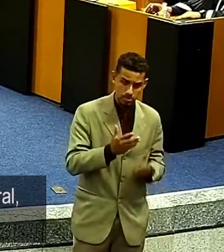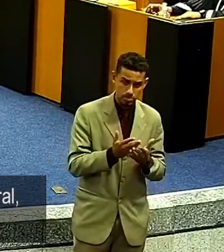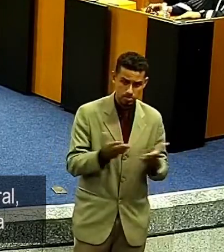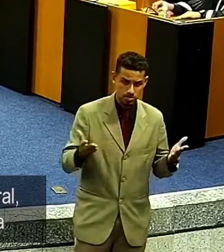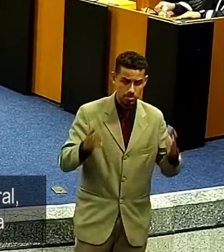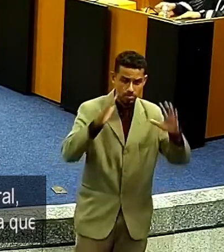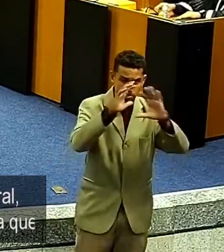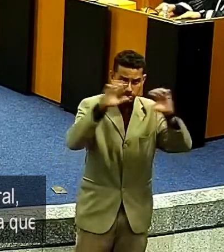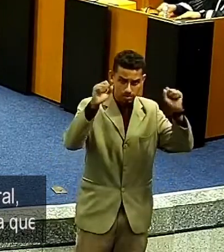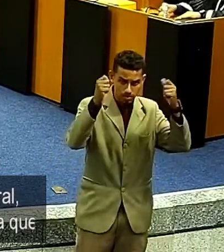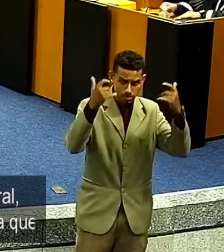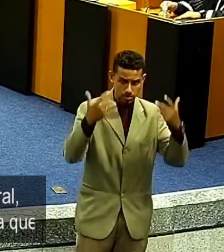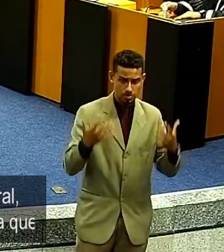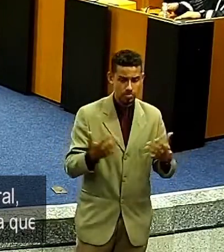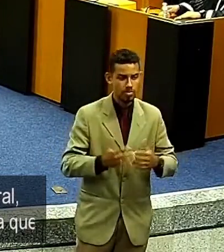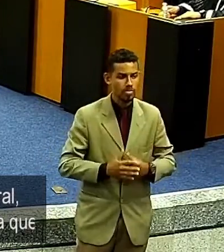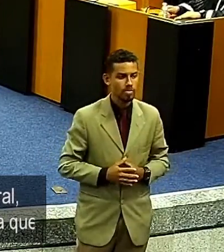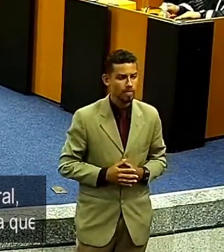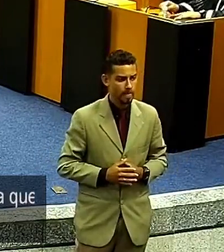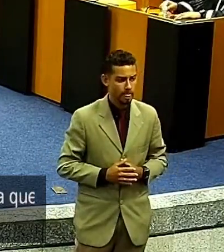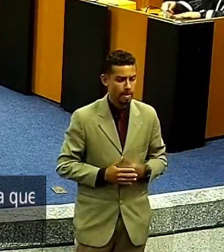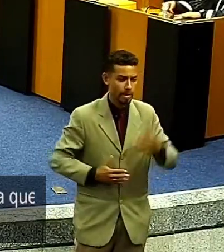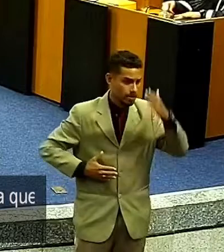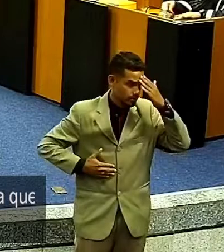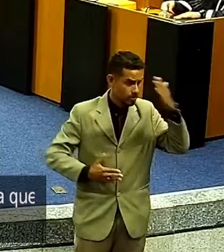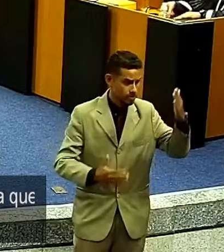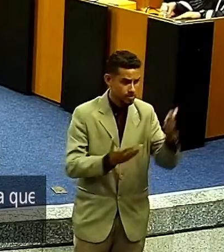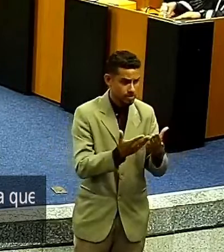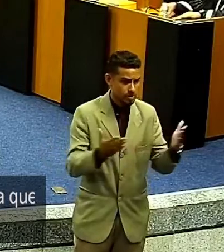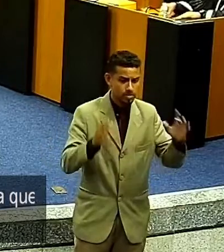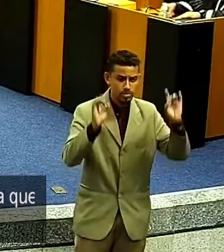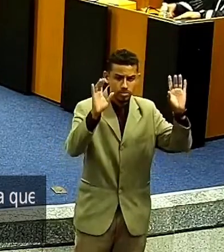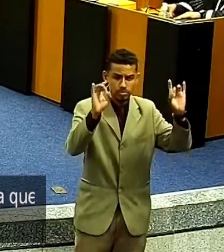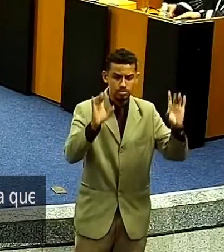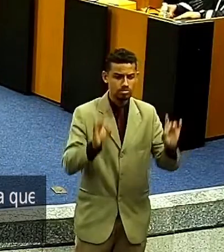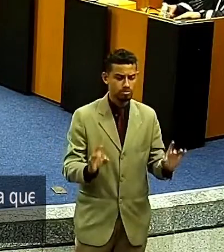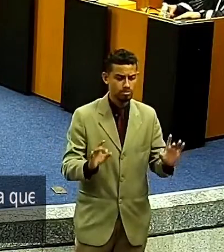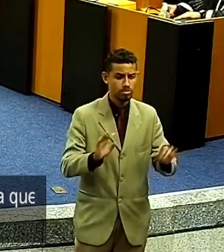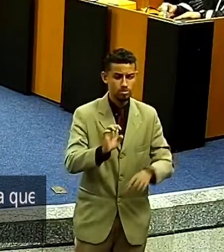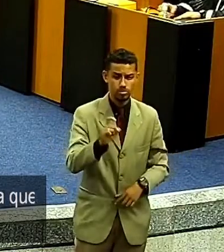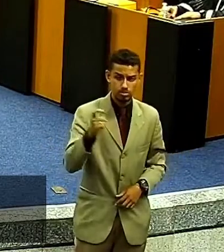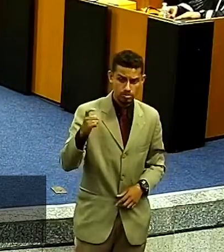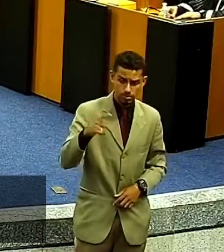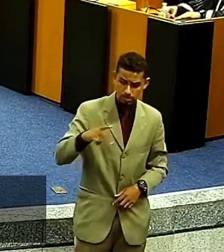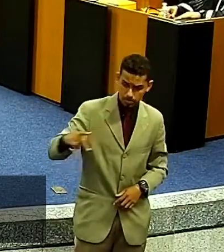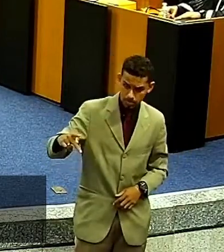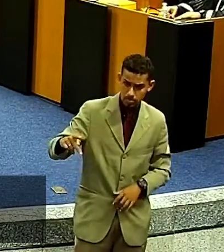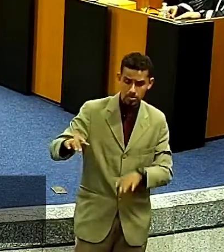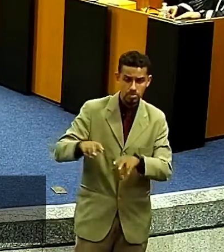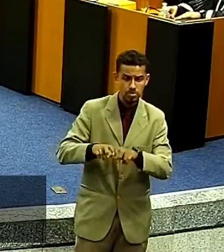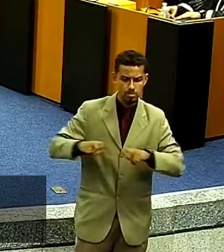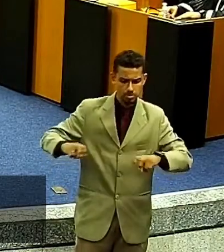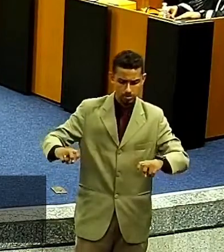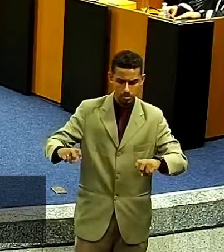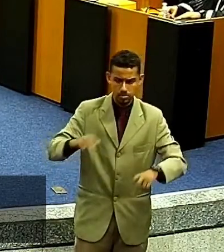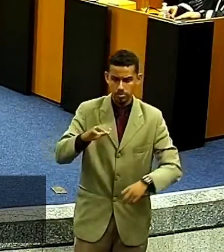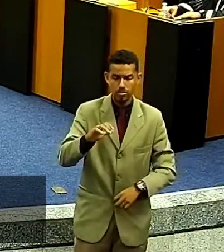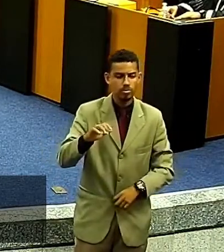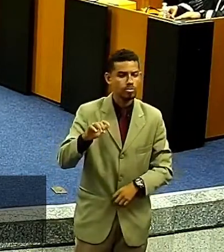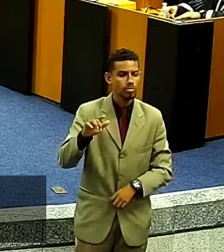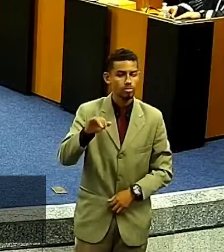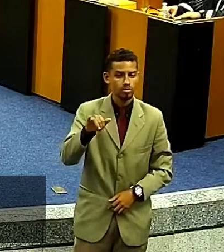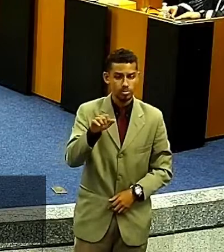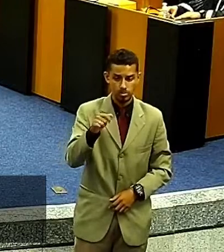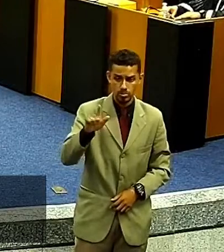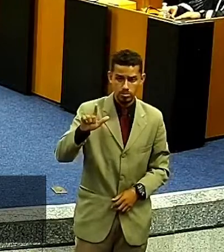presidente como eu falei há pouco agradeço de modo especial ao ex-presidente desta corte Desembargador